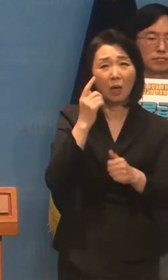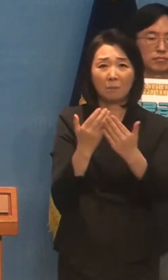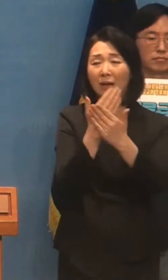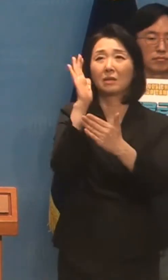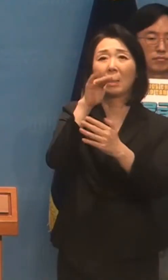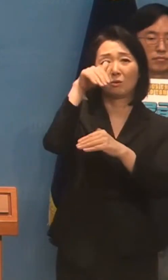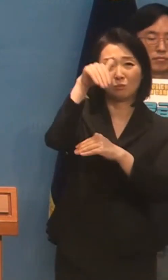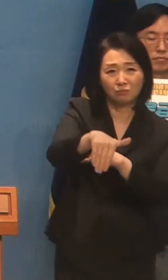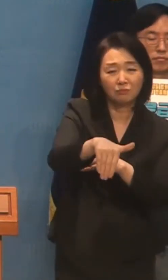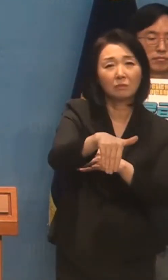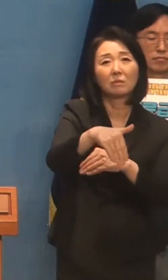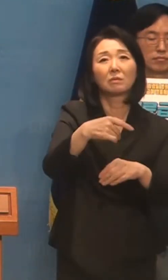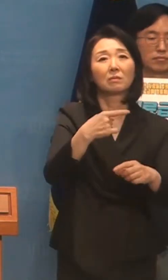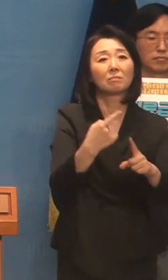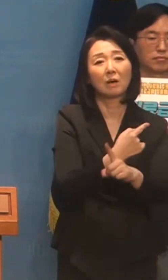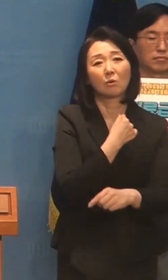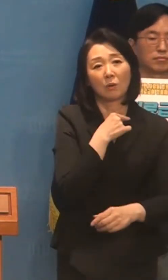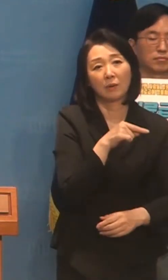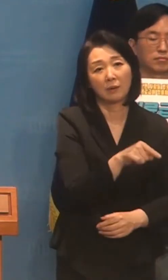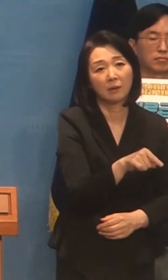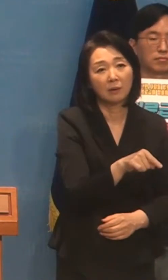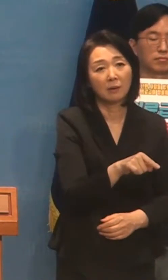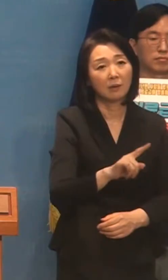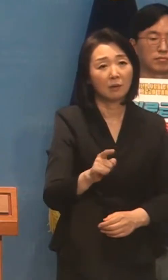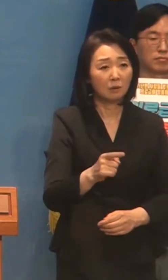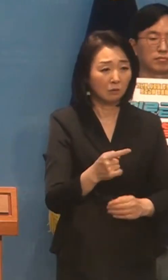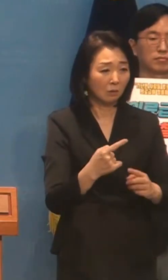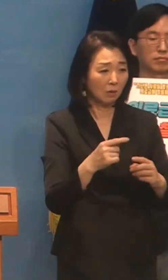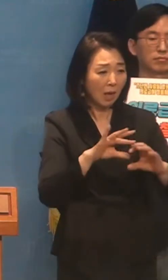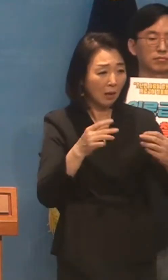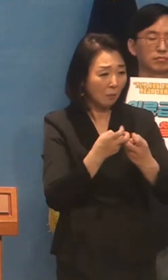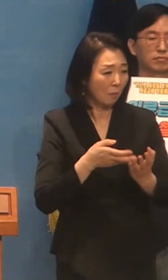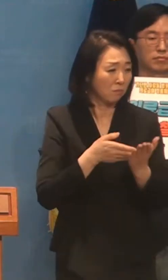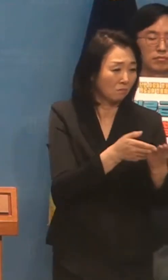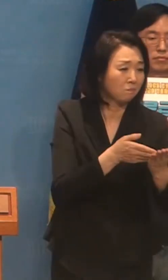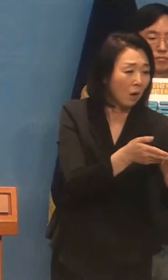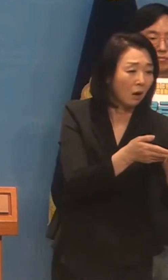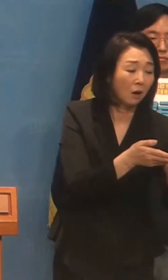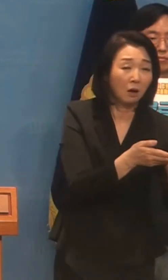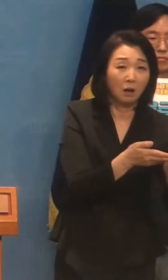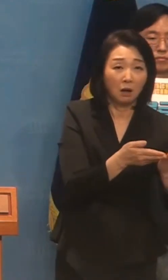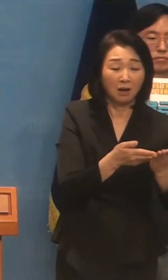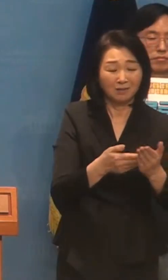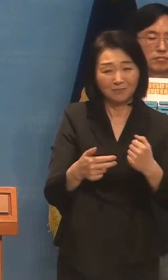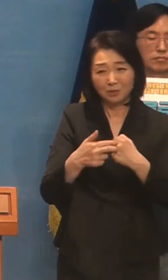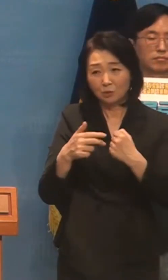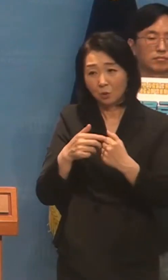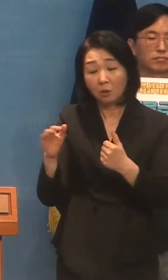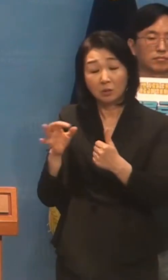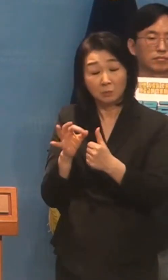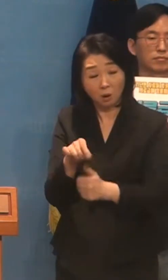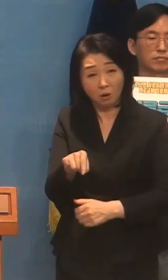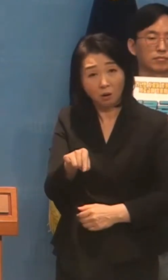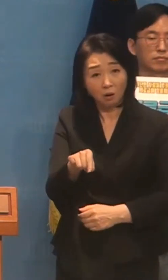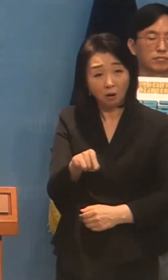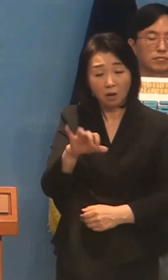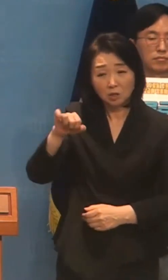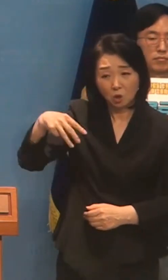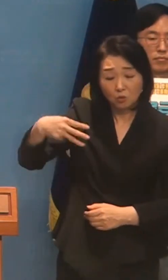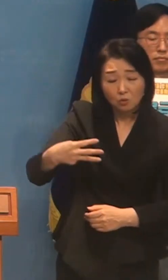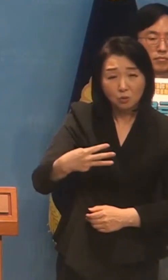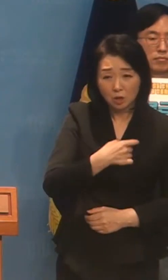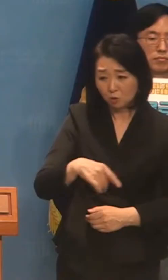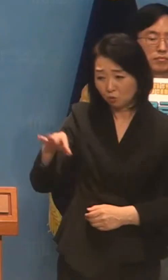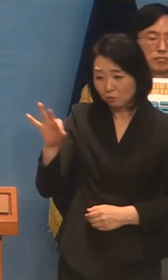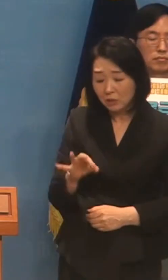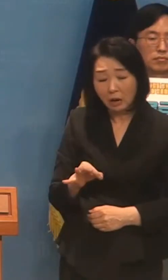계약안을 밀어붙이려 하고 있다. 그 어떤 보완책을 제시해도 의료급여 정률제가 수급자의 삶과 건강에